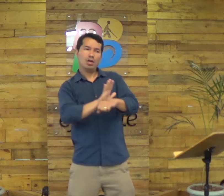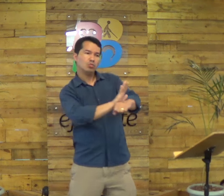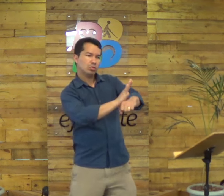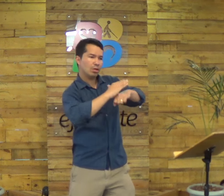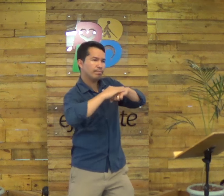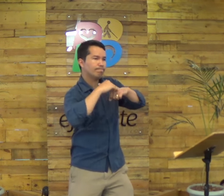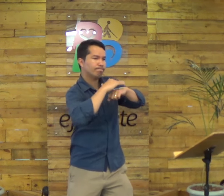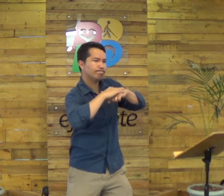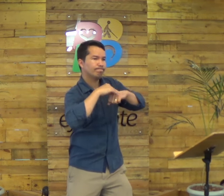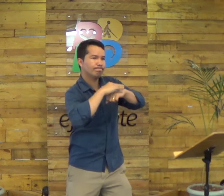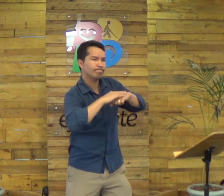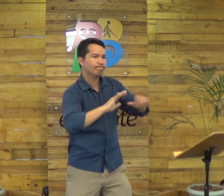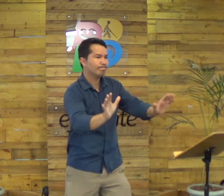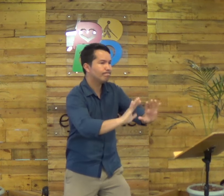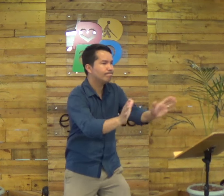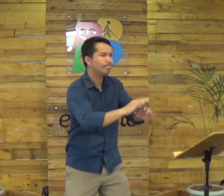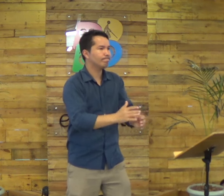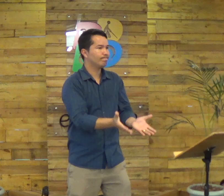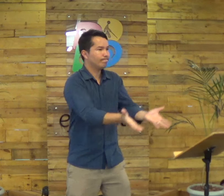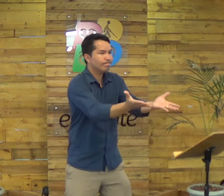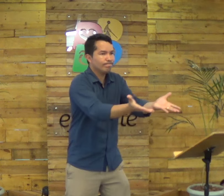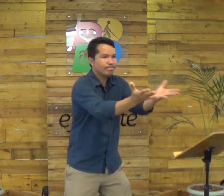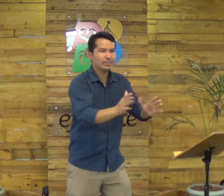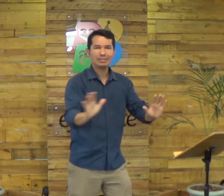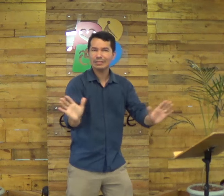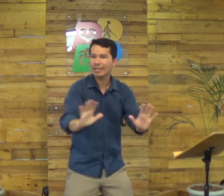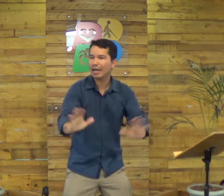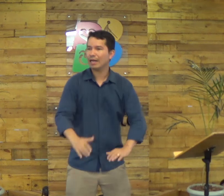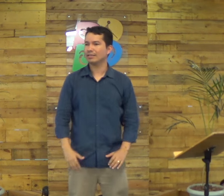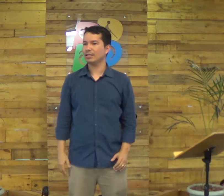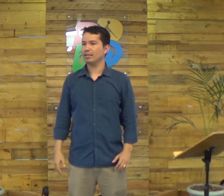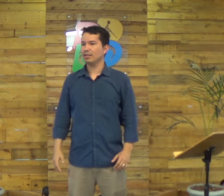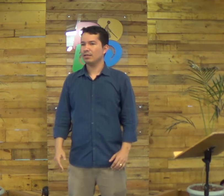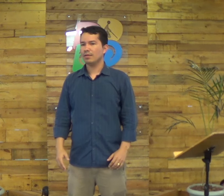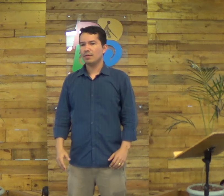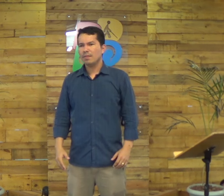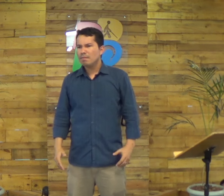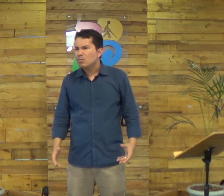vai embora, corte da ajuda, sabe, em vez de não solar, de motivar, não faz isso,